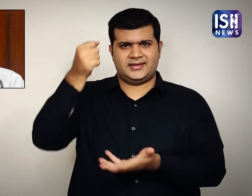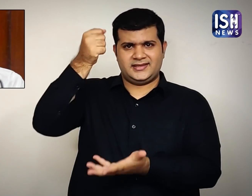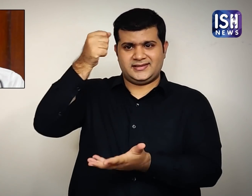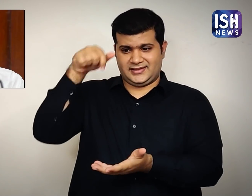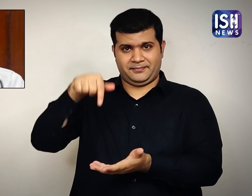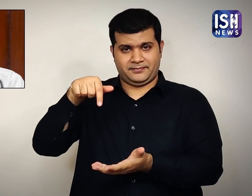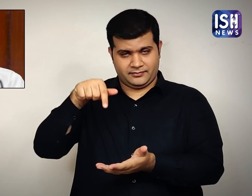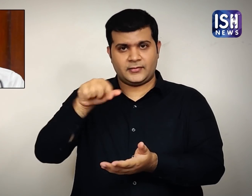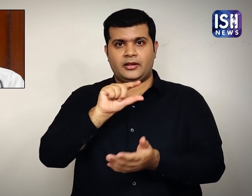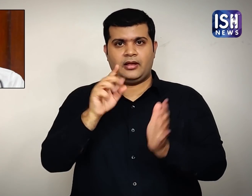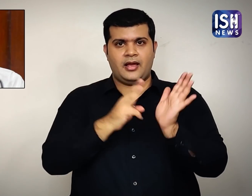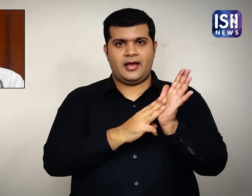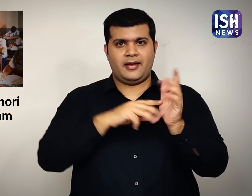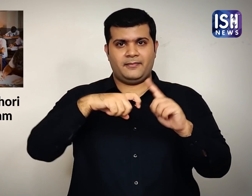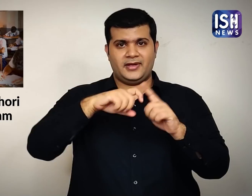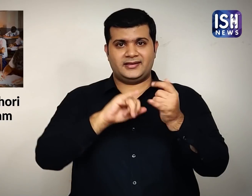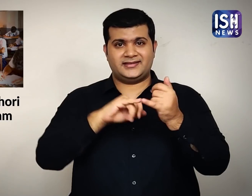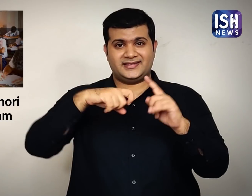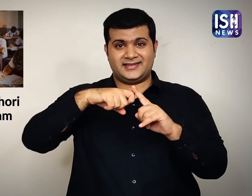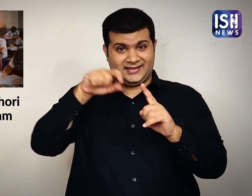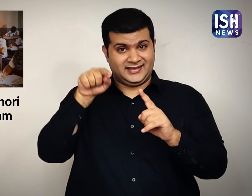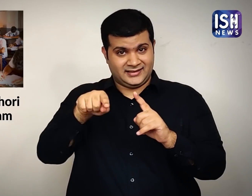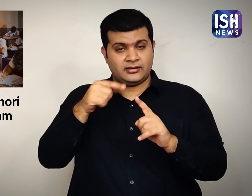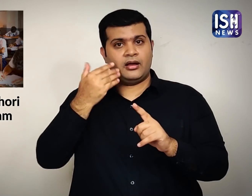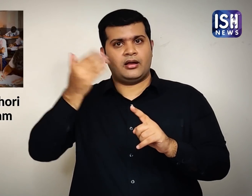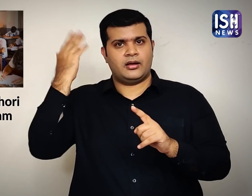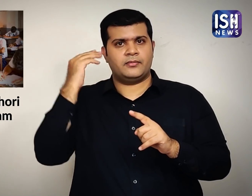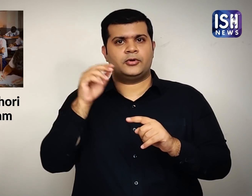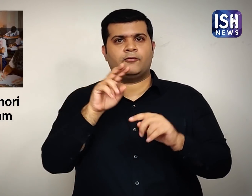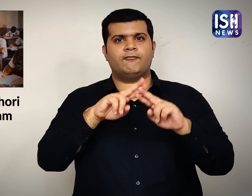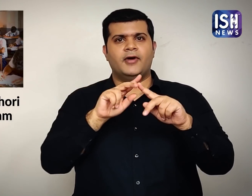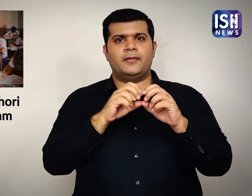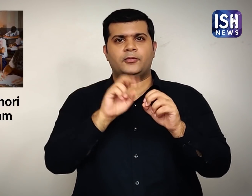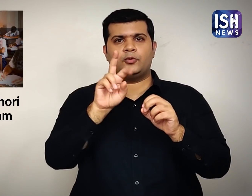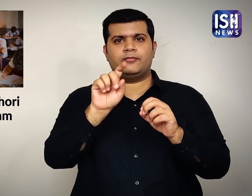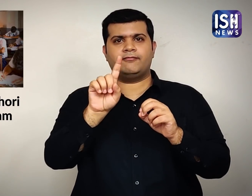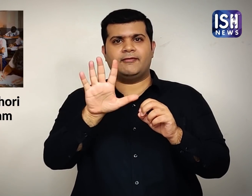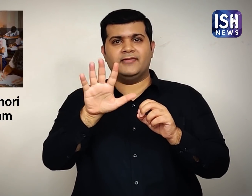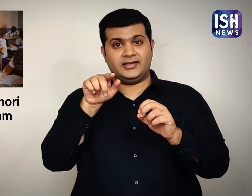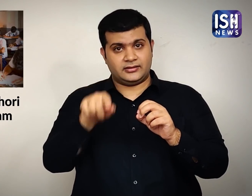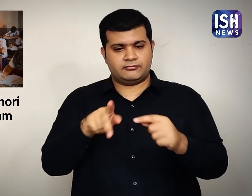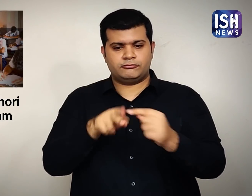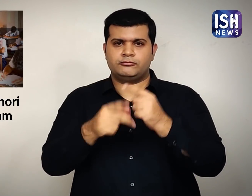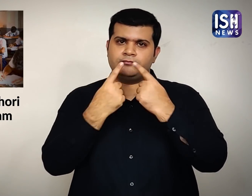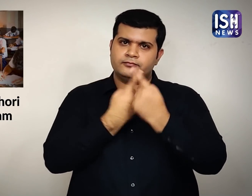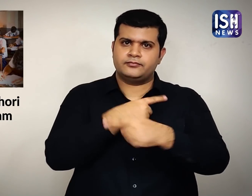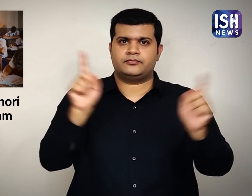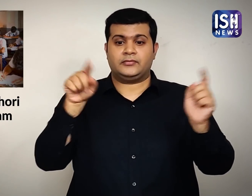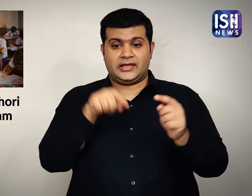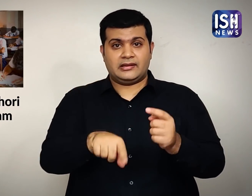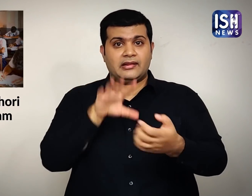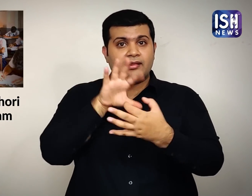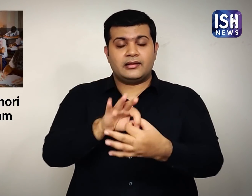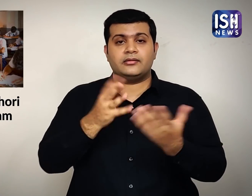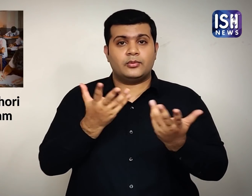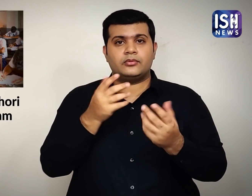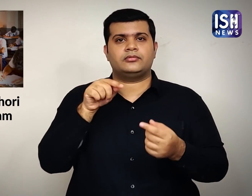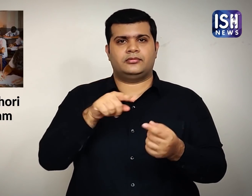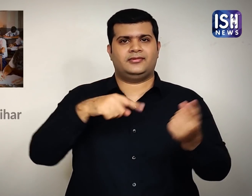फरवरी 2015 में मुख्यमंत्री किशोरी स्वास्तकार्यक्रम योजना की गोशना की थी इस योजना के